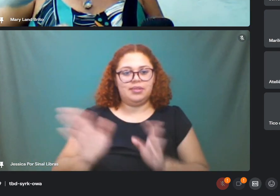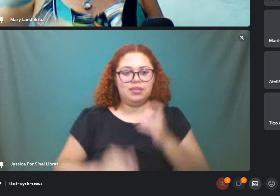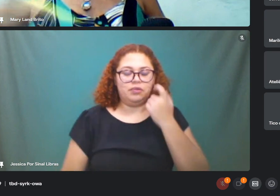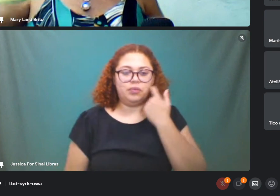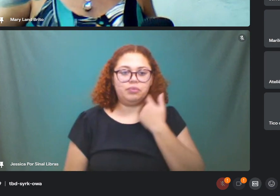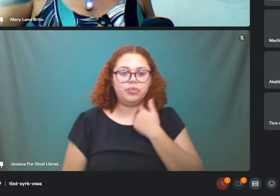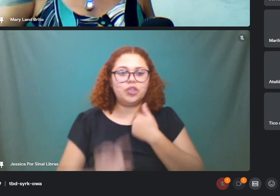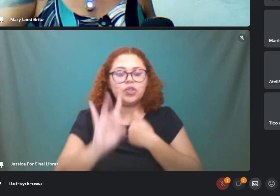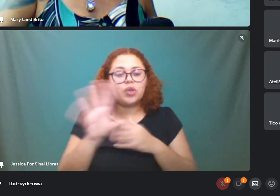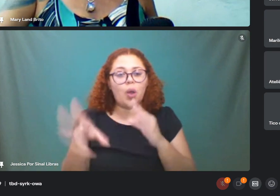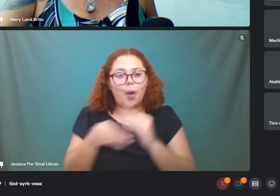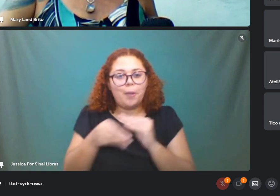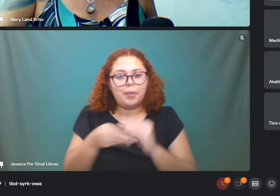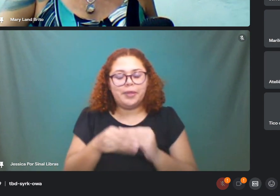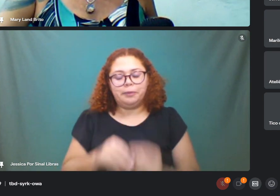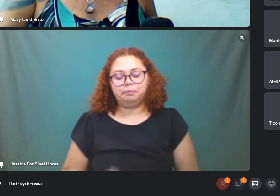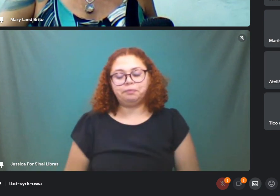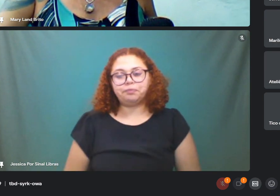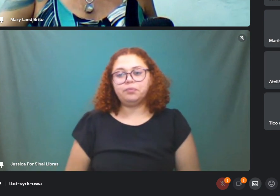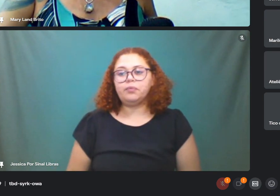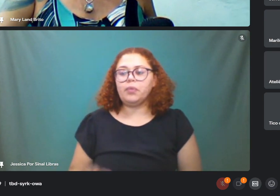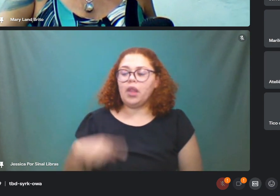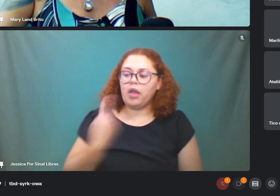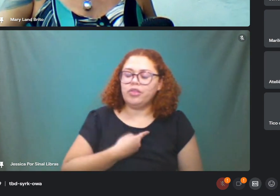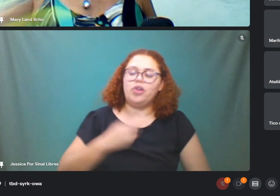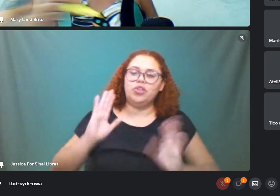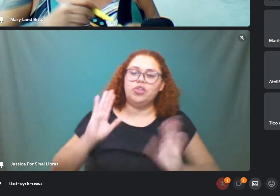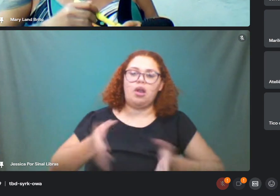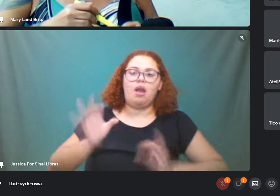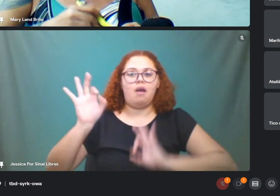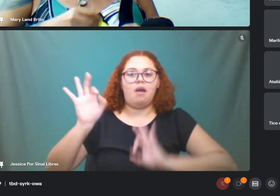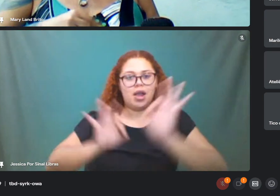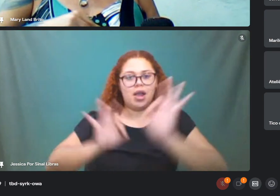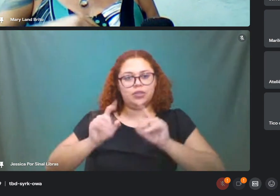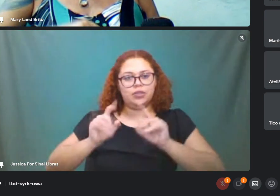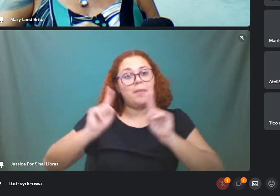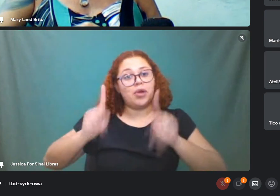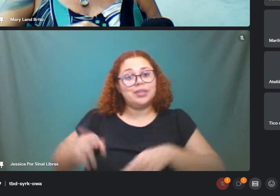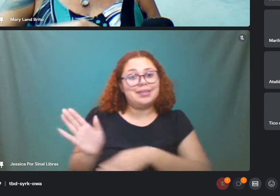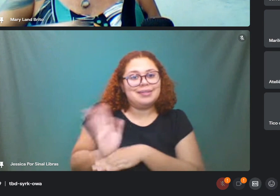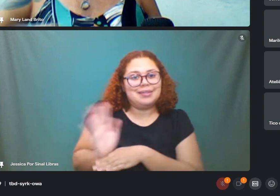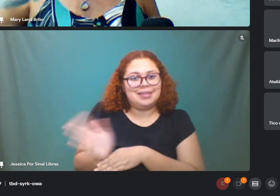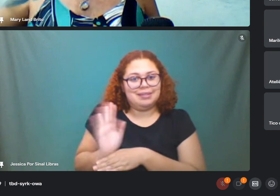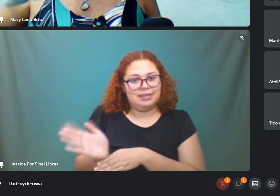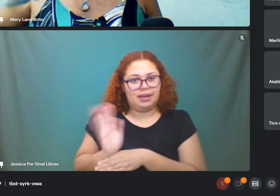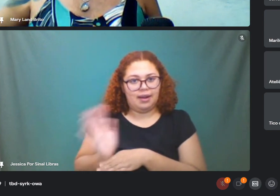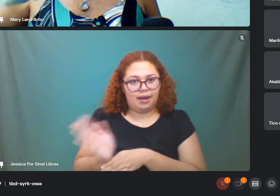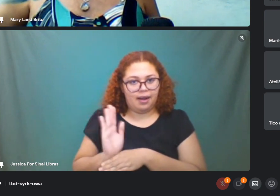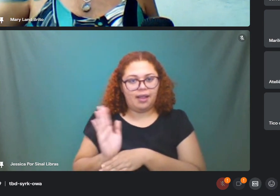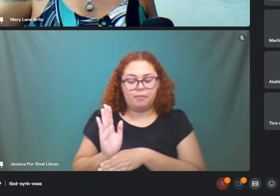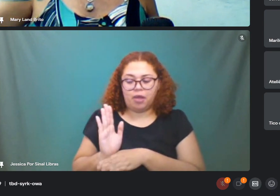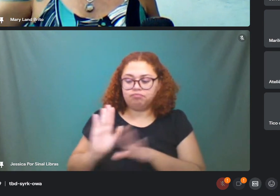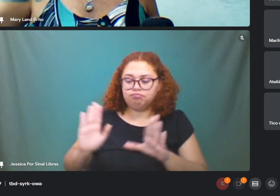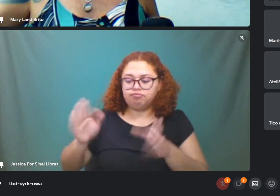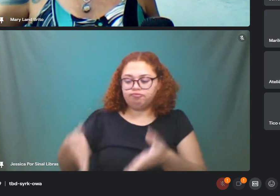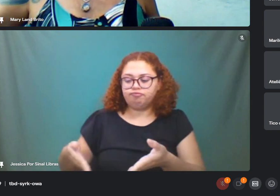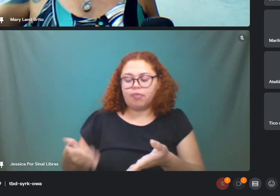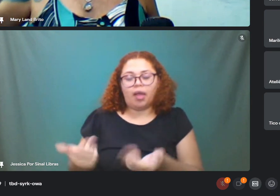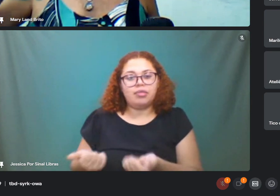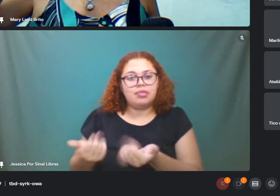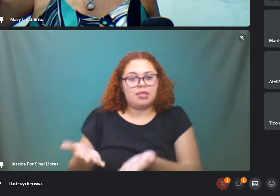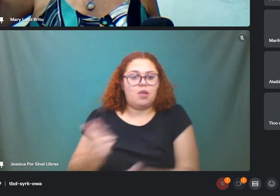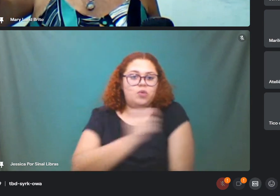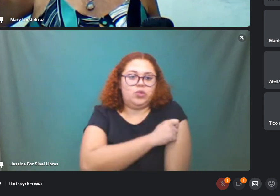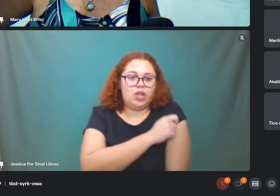complementando, inclusive, a gente já fez projeto de cinema para os alunos, entendeu? A gente conseguiu